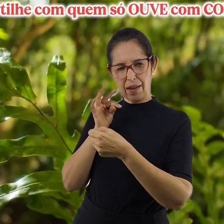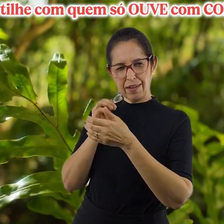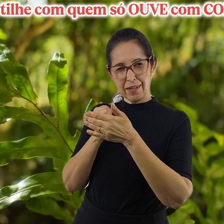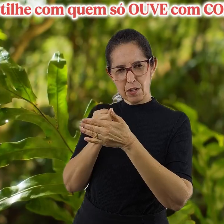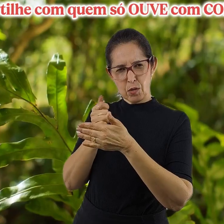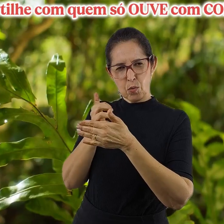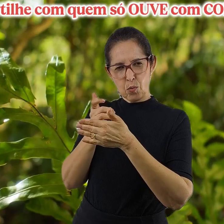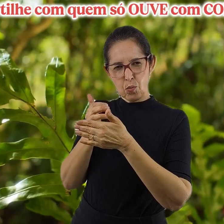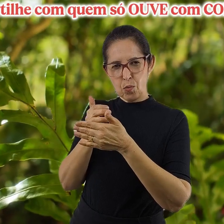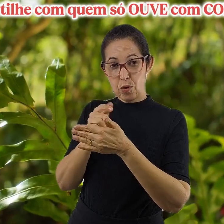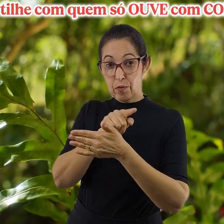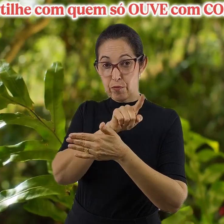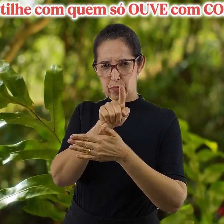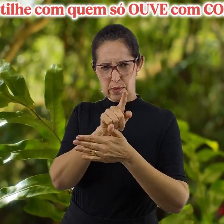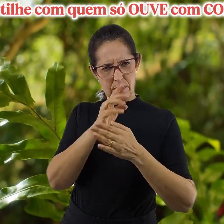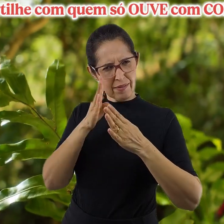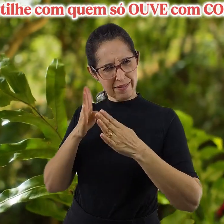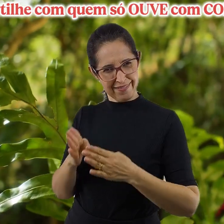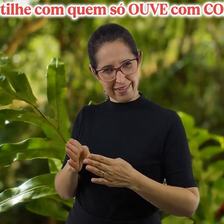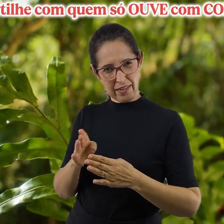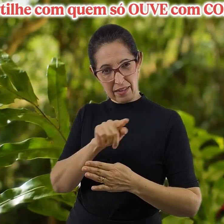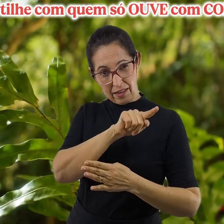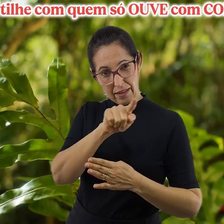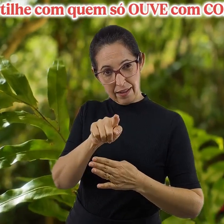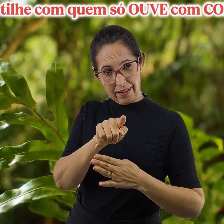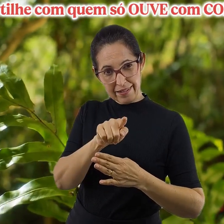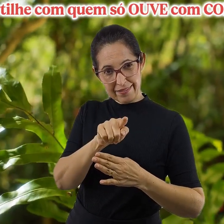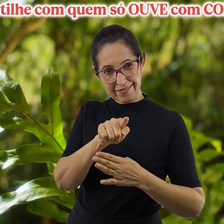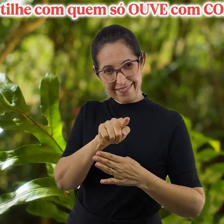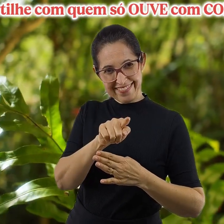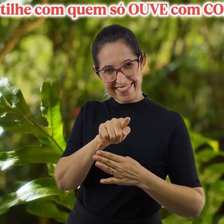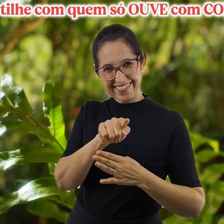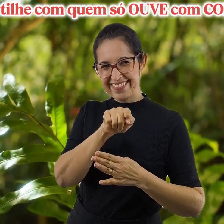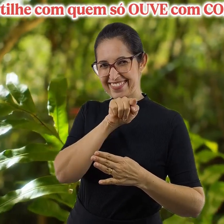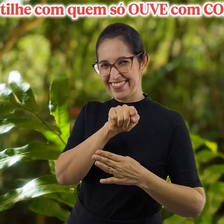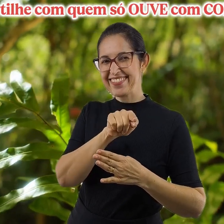e vencer tudo brilhará.